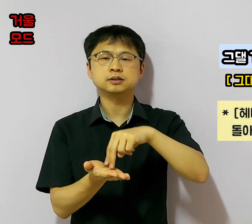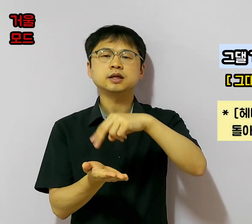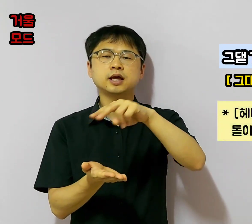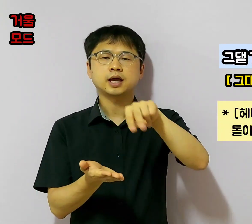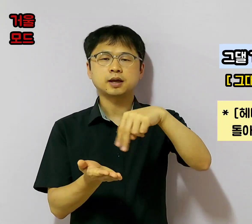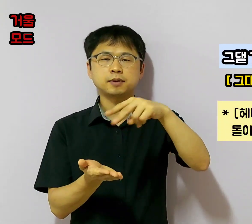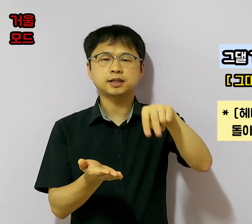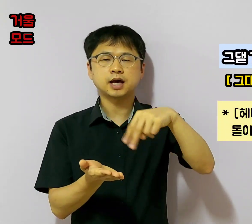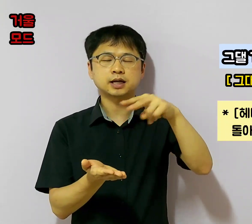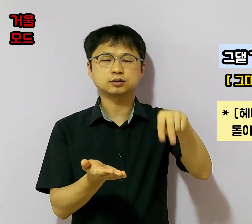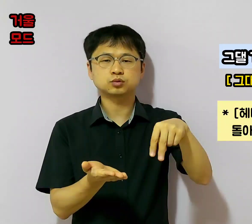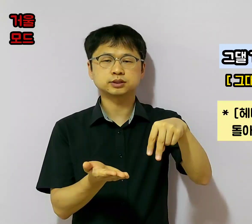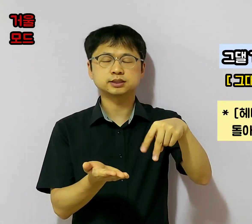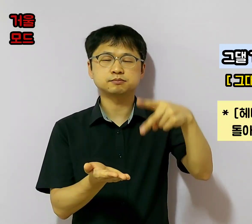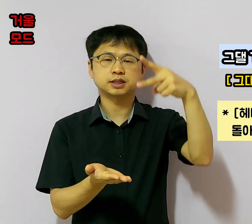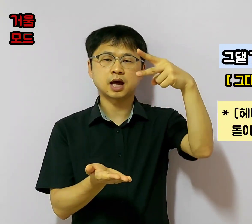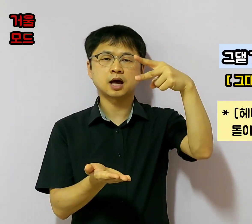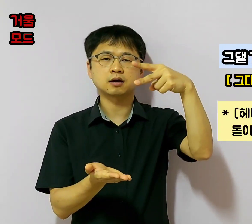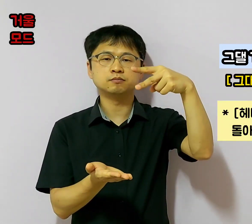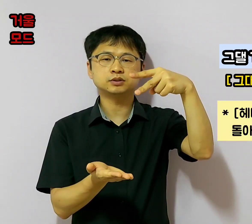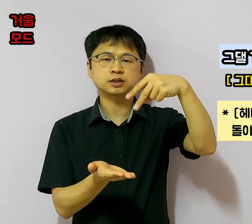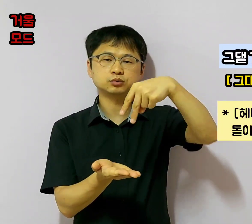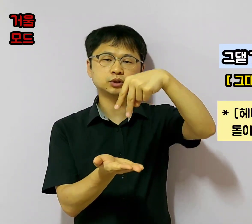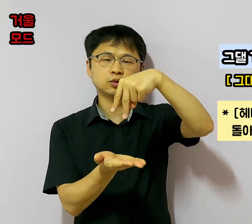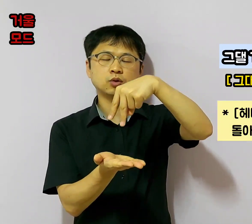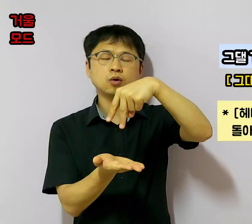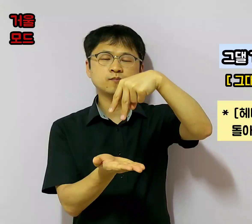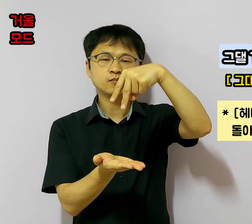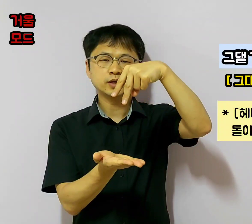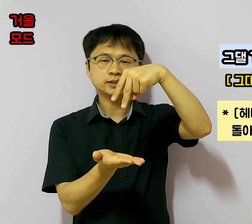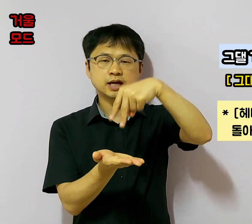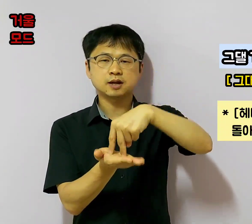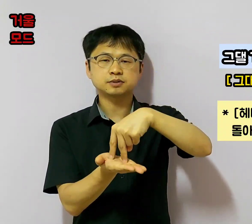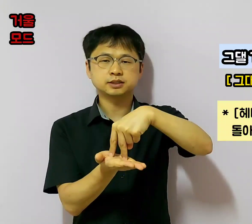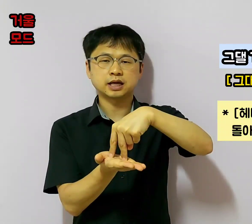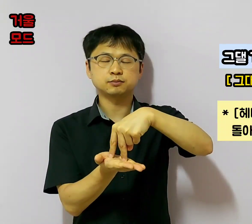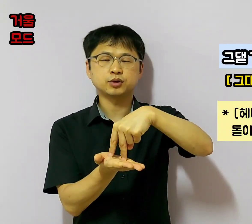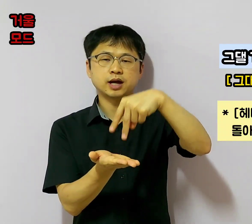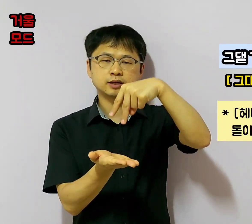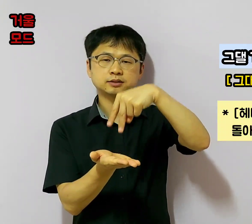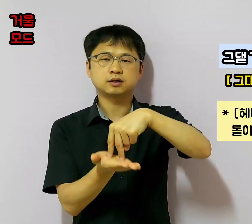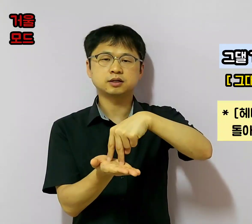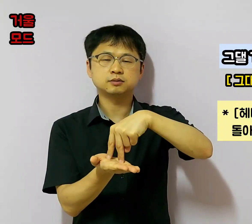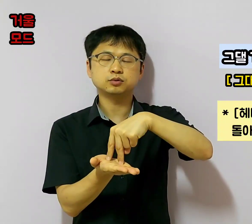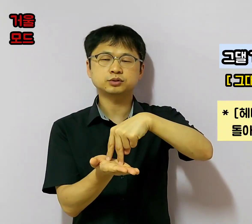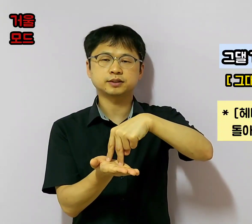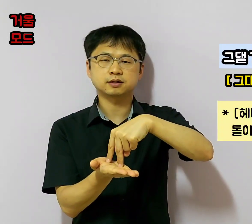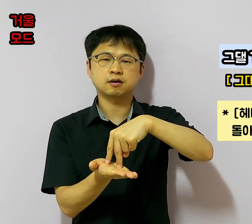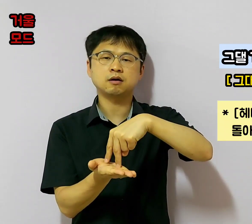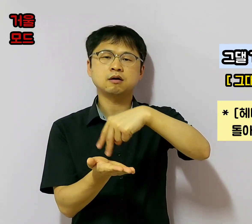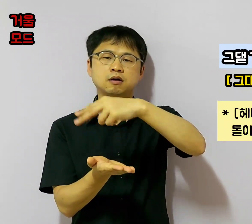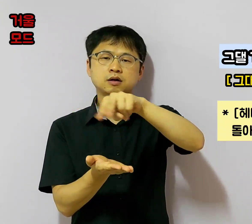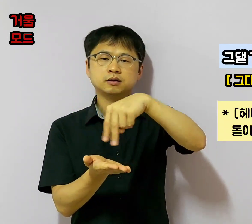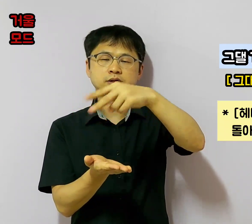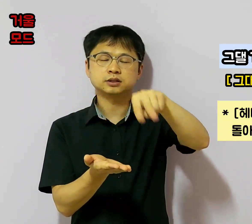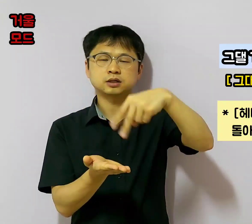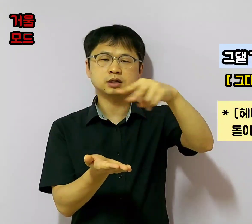여기서는 헤매다 라는 수어를 썼습니다. 검지와 중지로 사람의 다리 모양, 서 있는 모습에서 여기저기